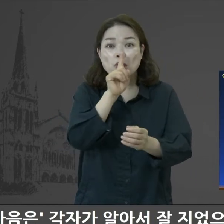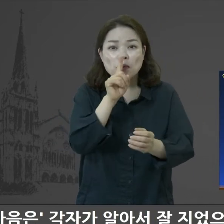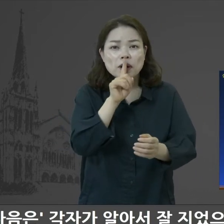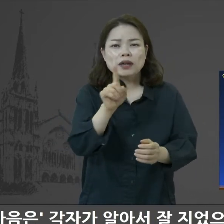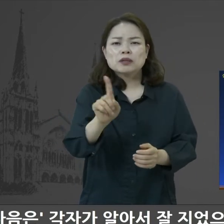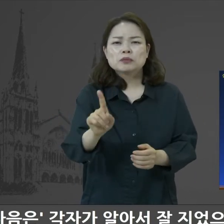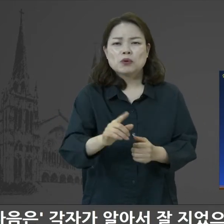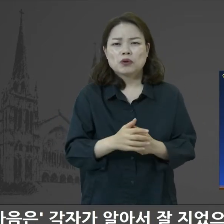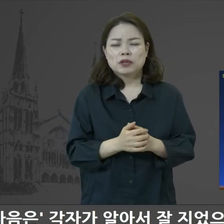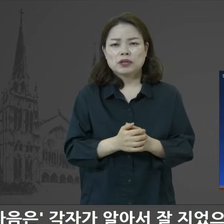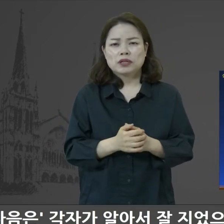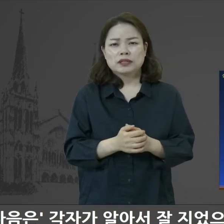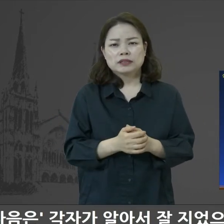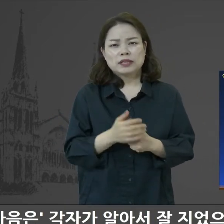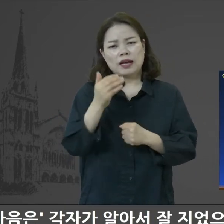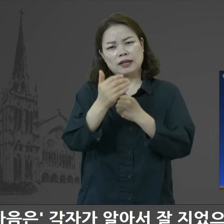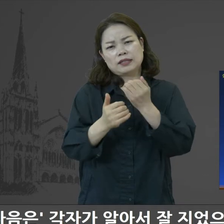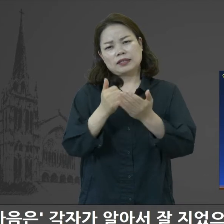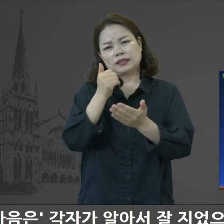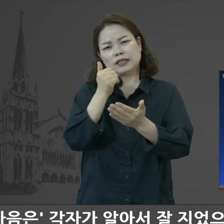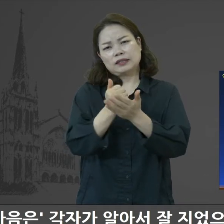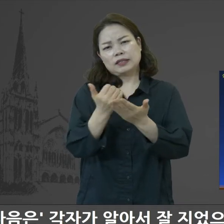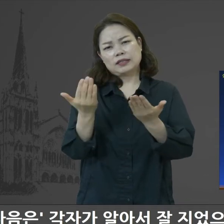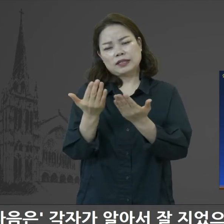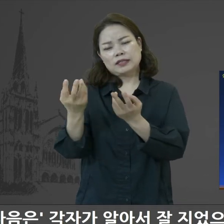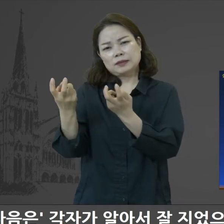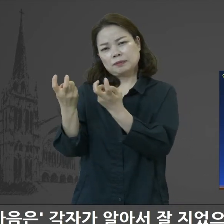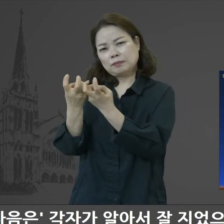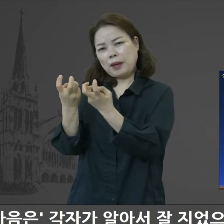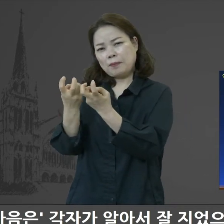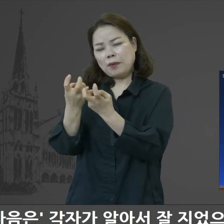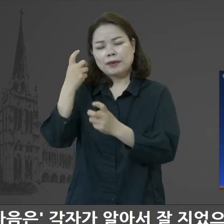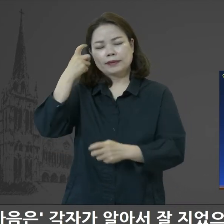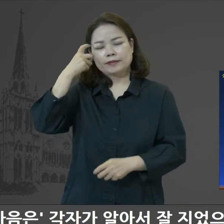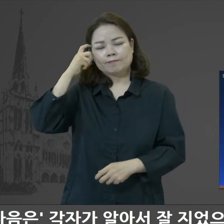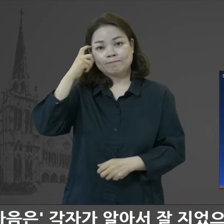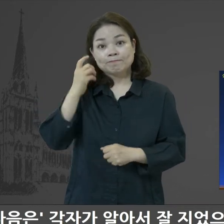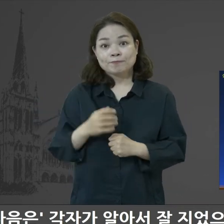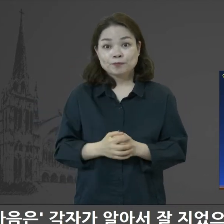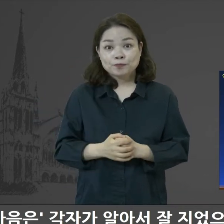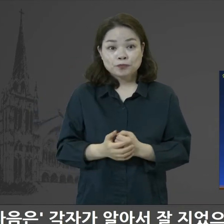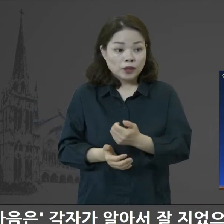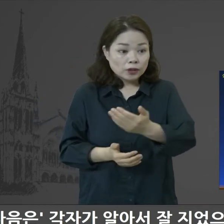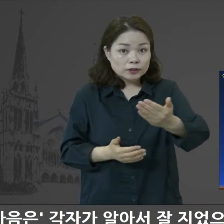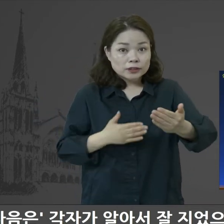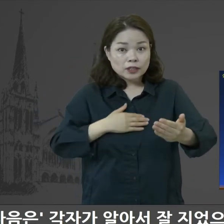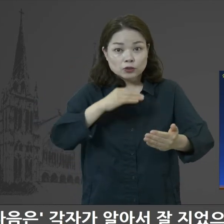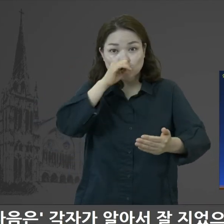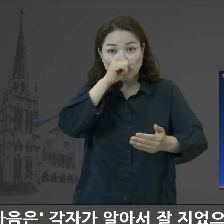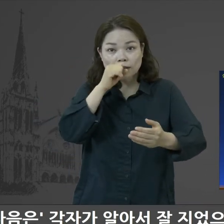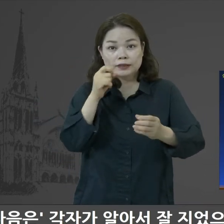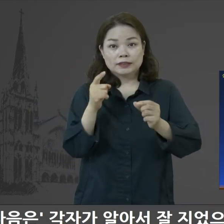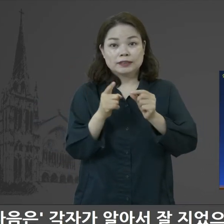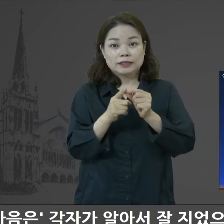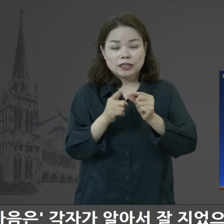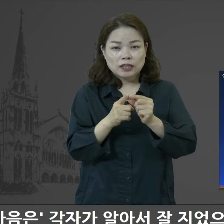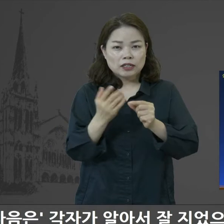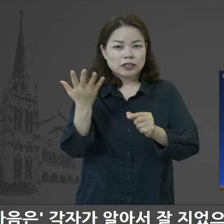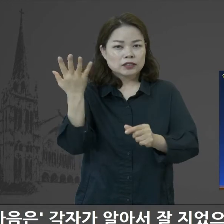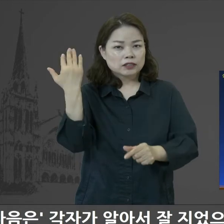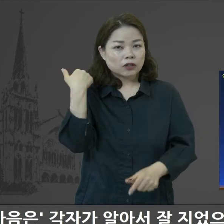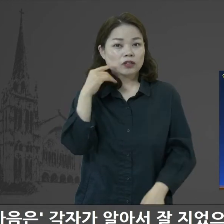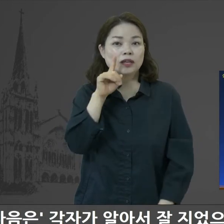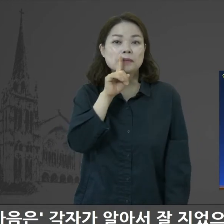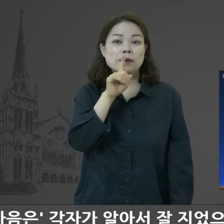저는 이것이 하나님께서 일하시는 방법이라고 생각을 합니다. 여러분, 제가 좋아하는 문구 언젠가